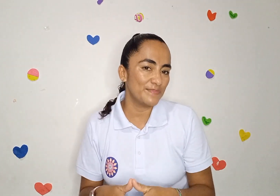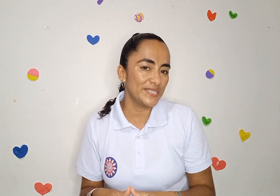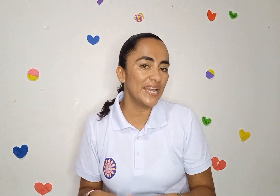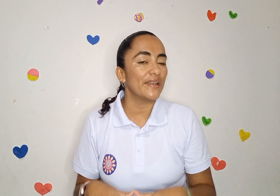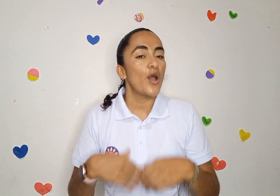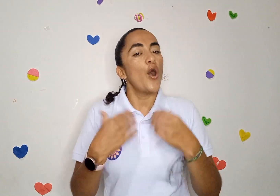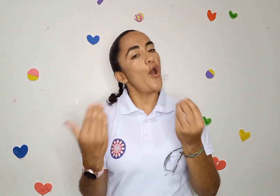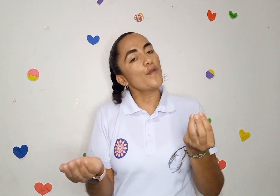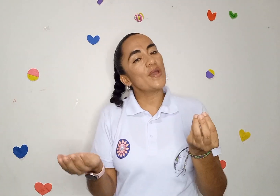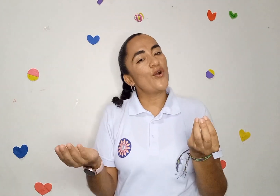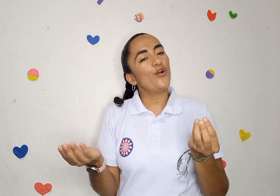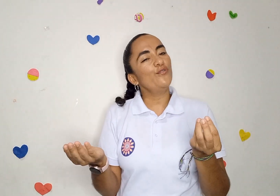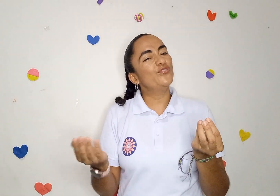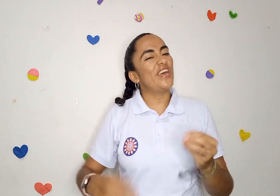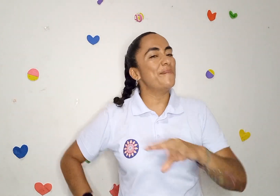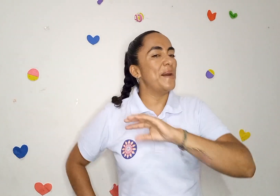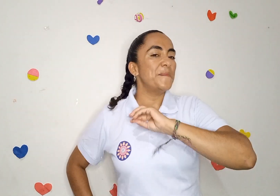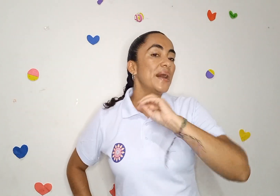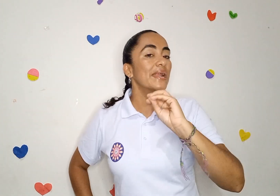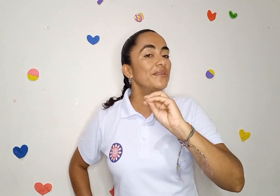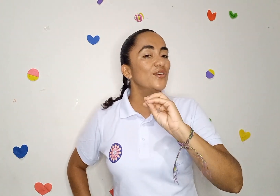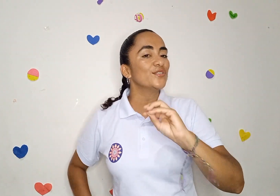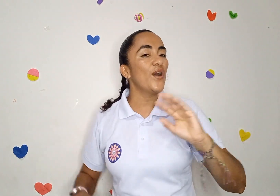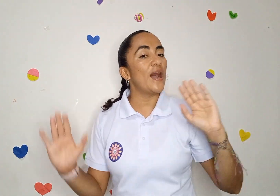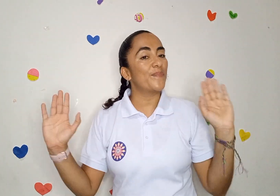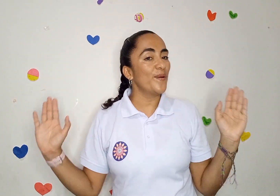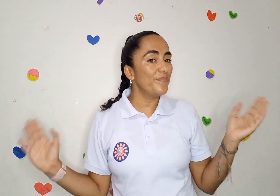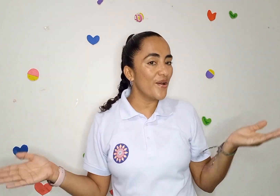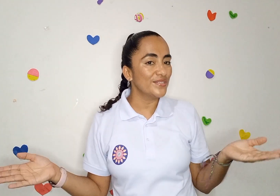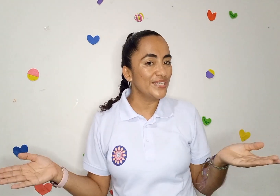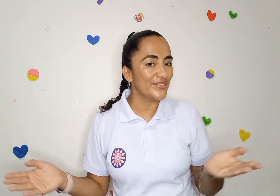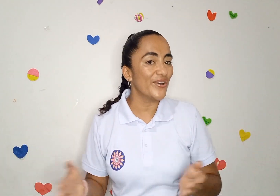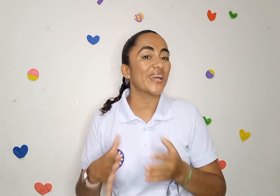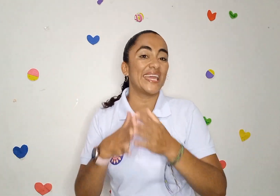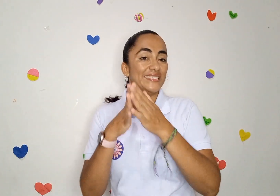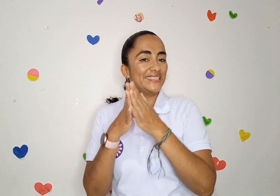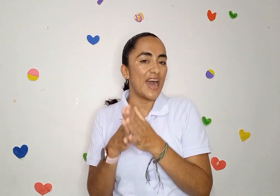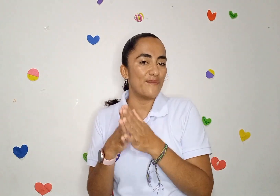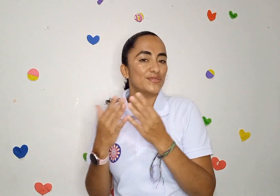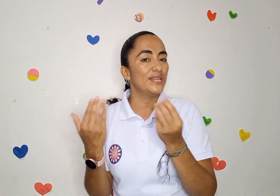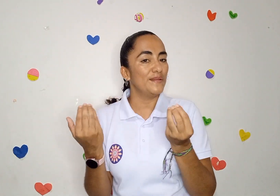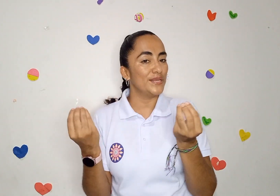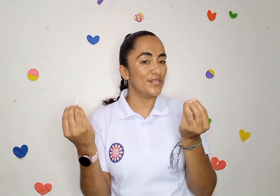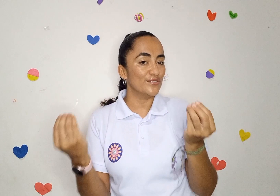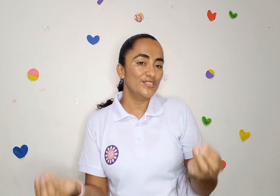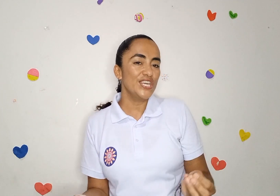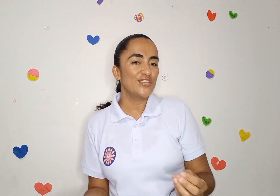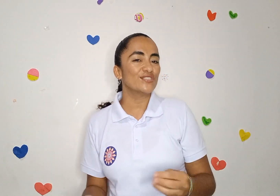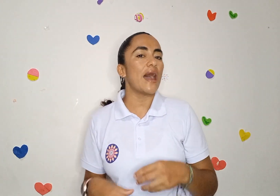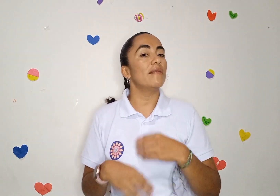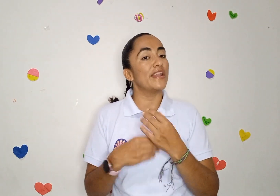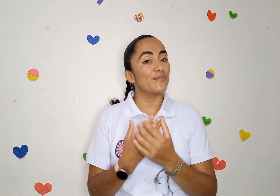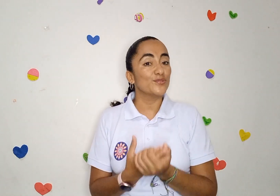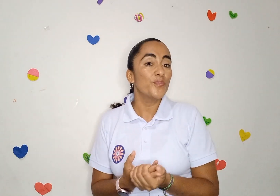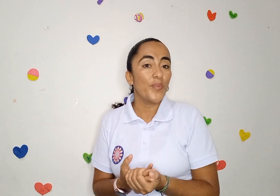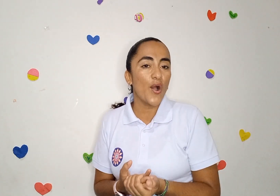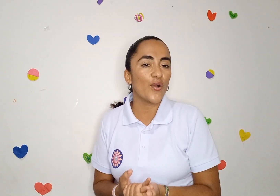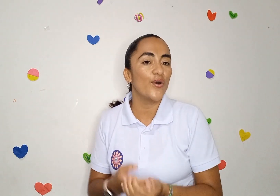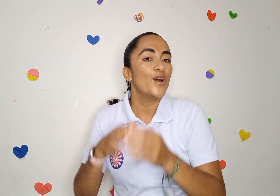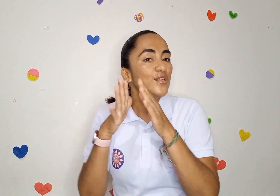especial. Hoy vengo con un tema maravilloso a propósito que estamos en el mes de los niños. Hablaremos un poco sobre